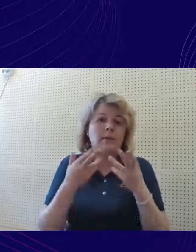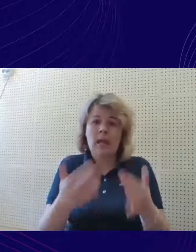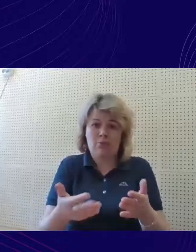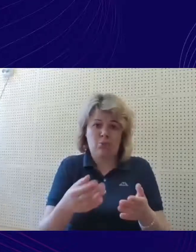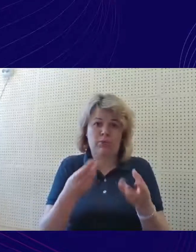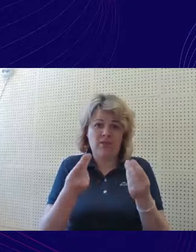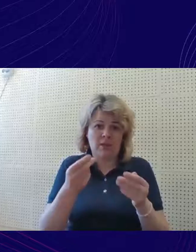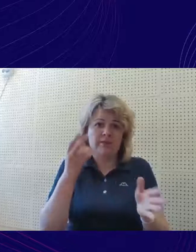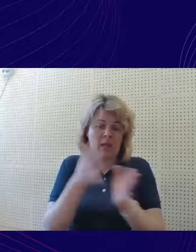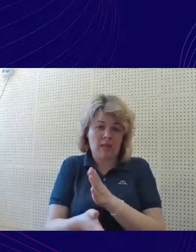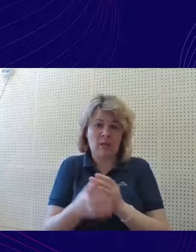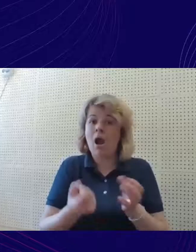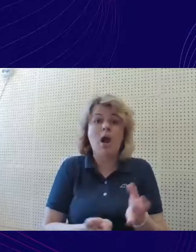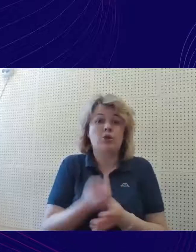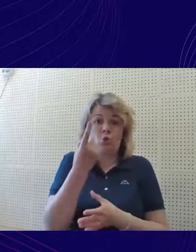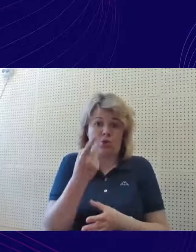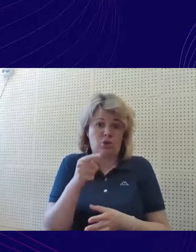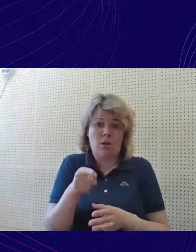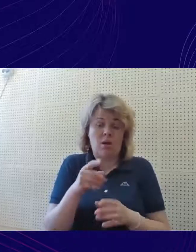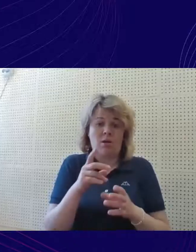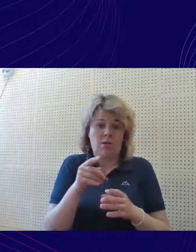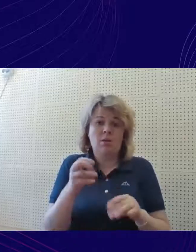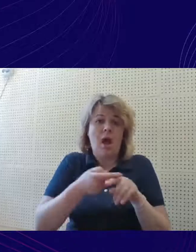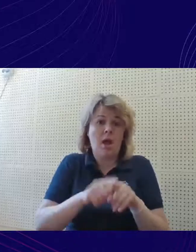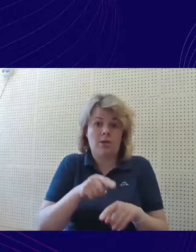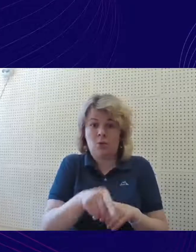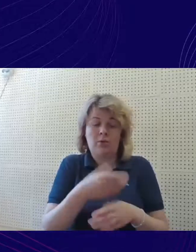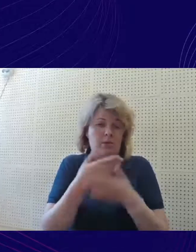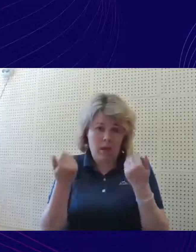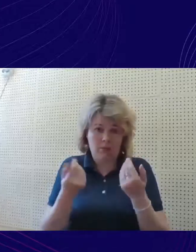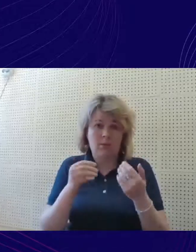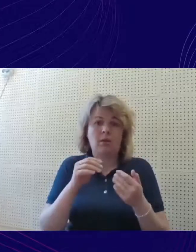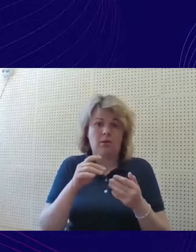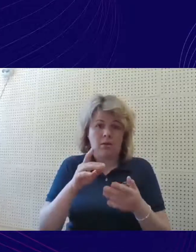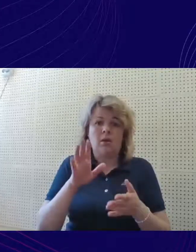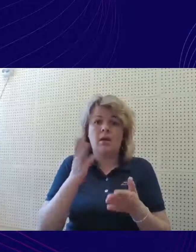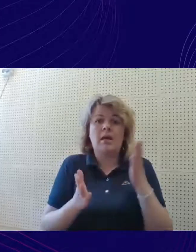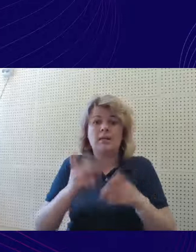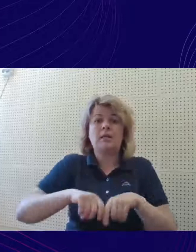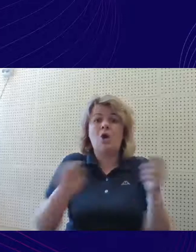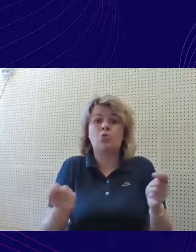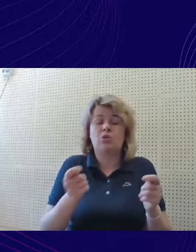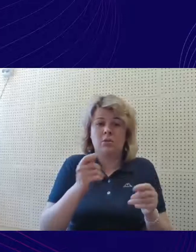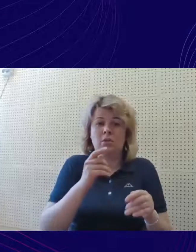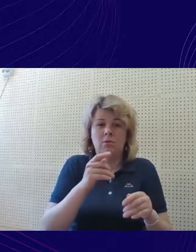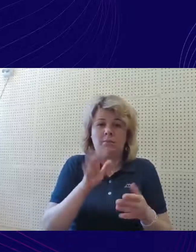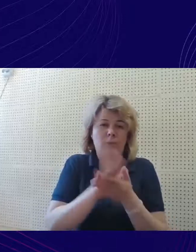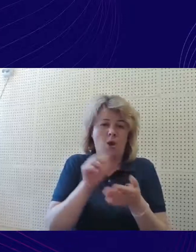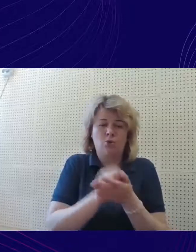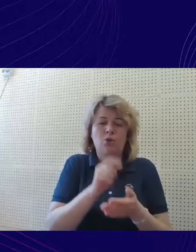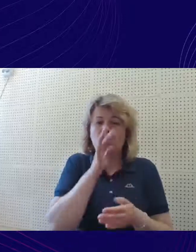И нарушение сроков – это конфликт с заказчиком. И так далее, и так далее. Но тем не